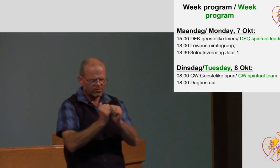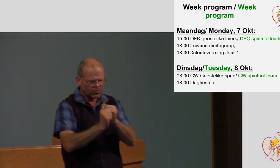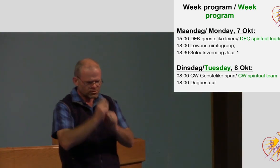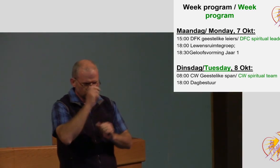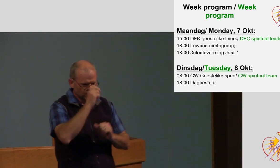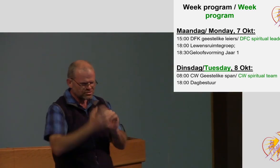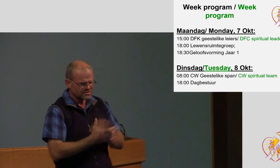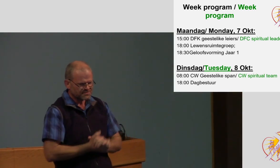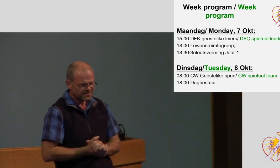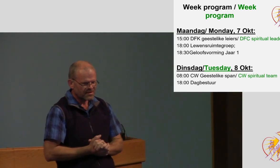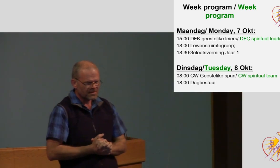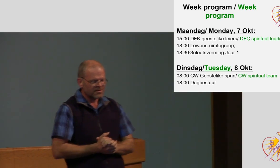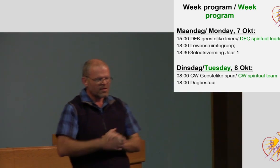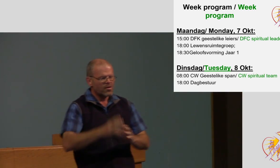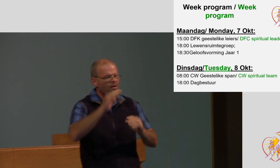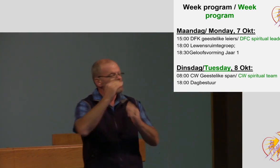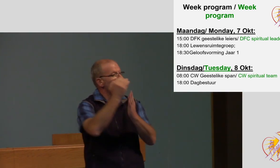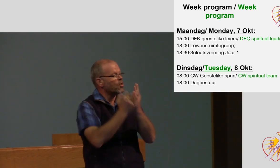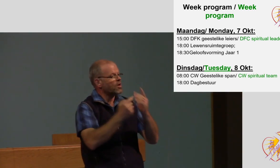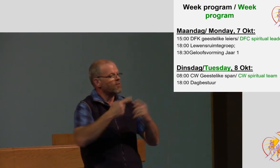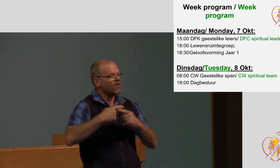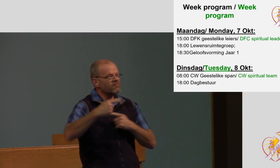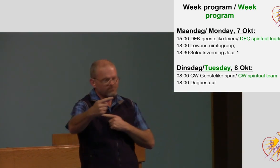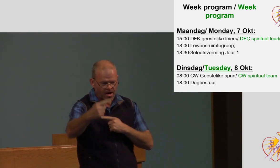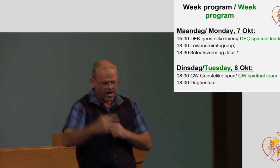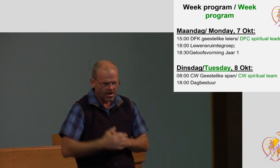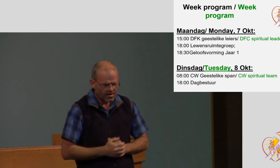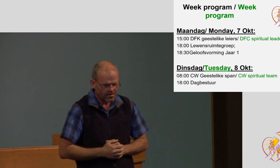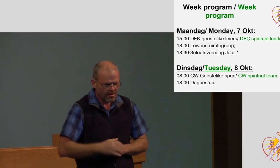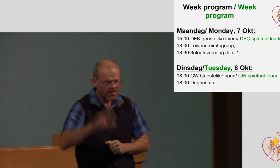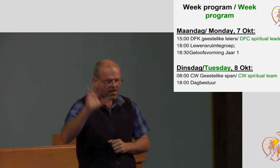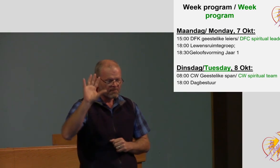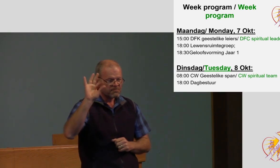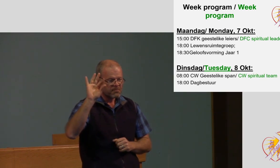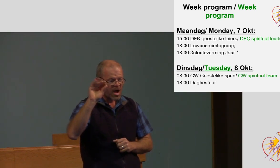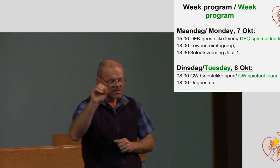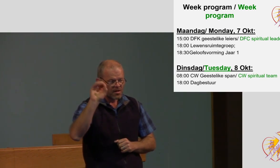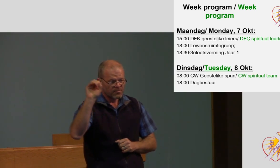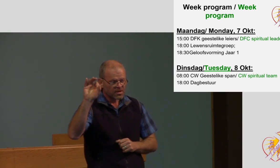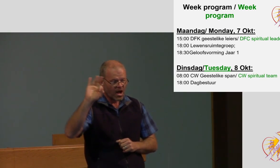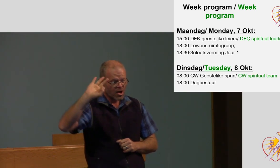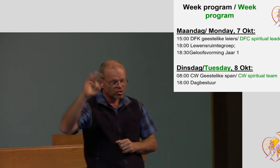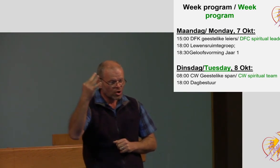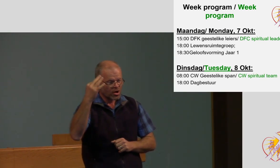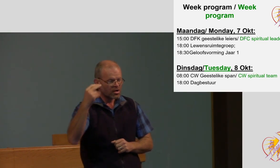Goeiemôre broers en susters. Ons program vir die week, Maandag 3:00.